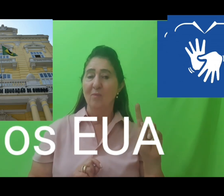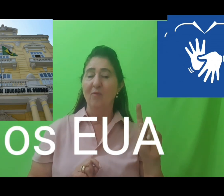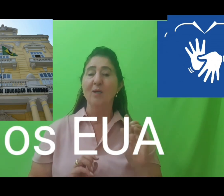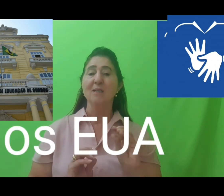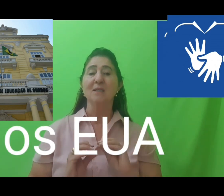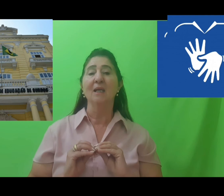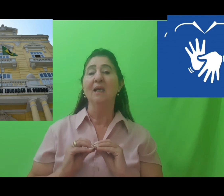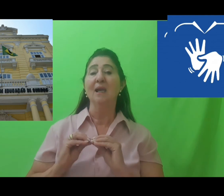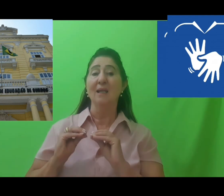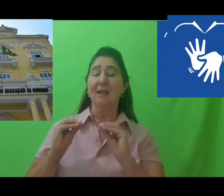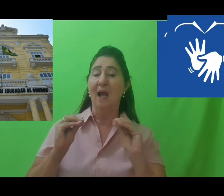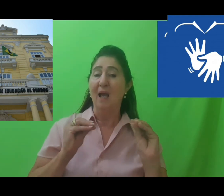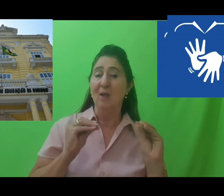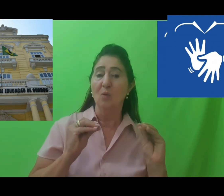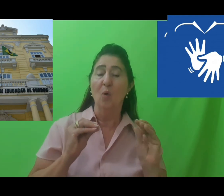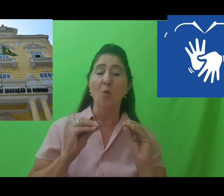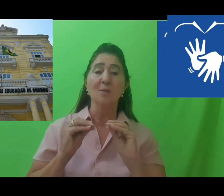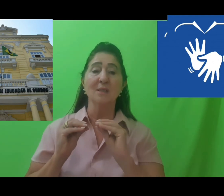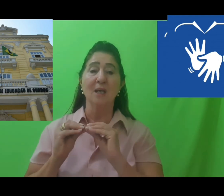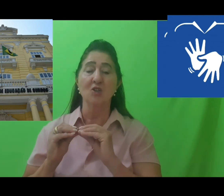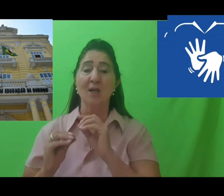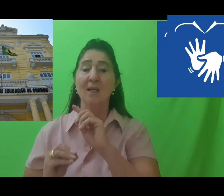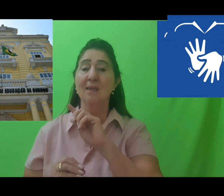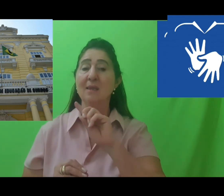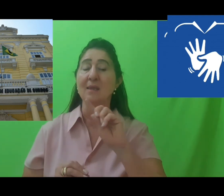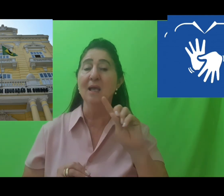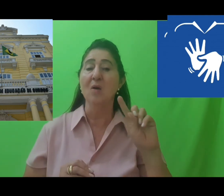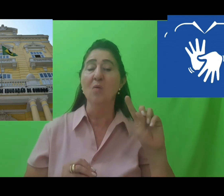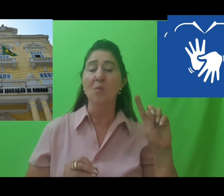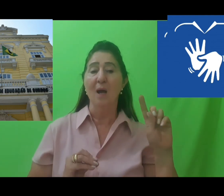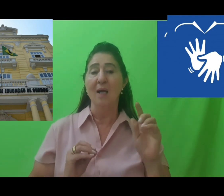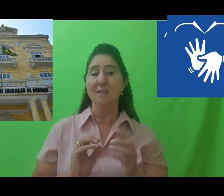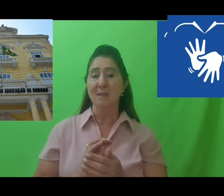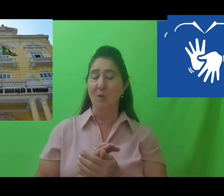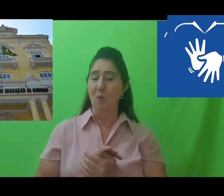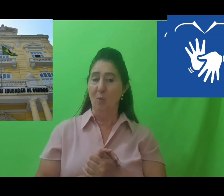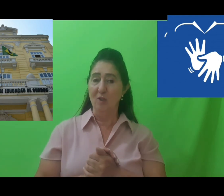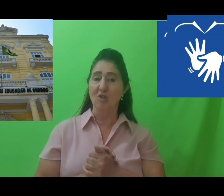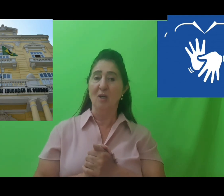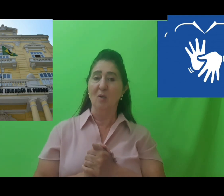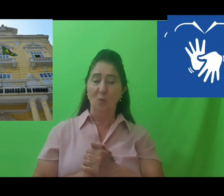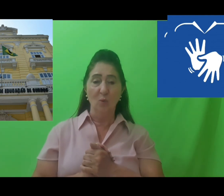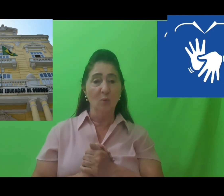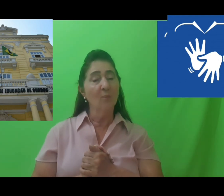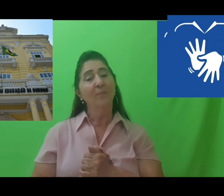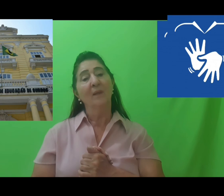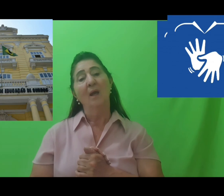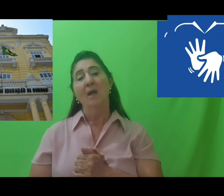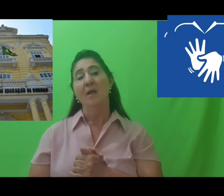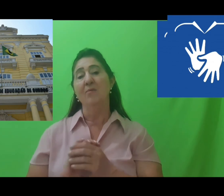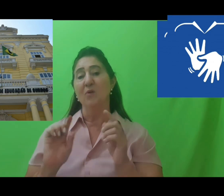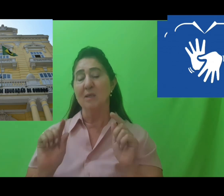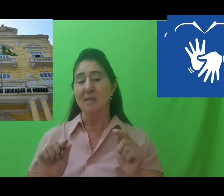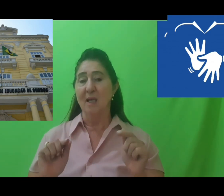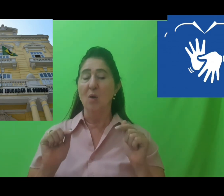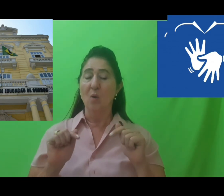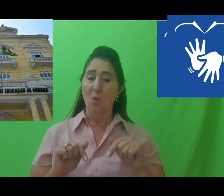foi signatário, ou seja, não assinou este acordo. E você